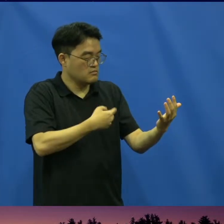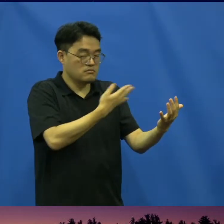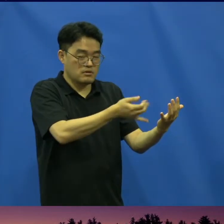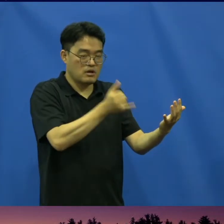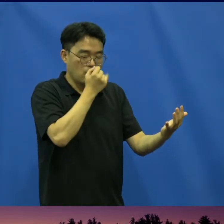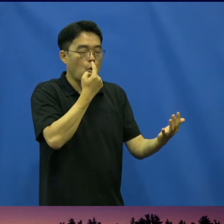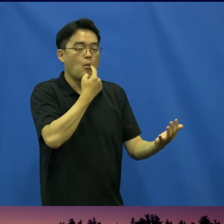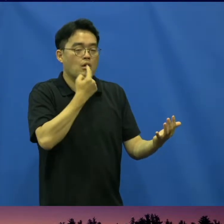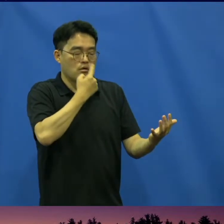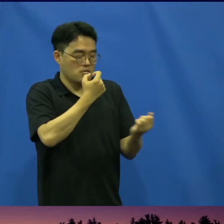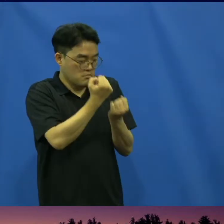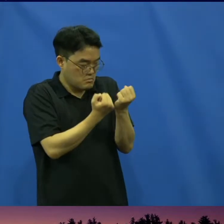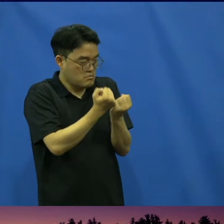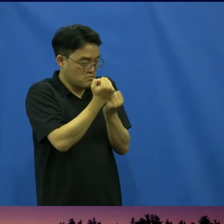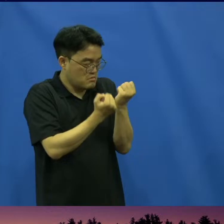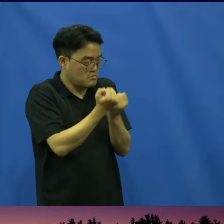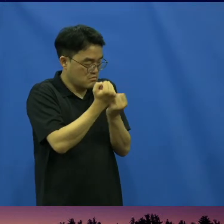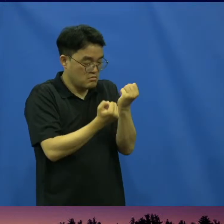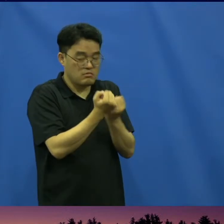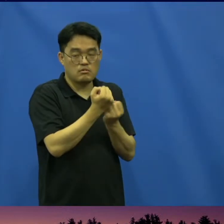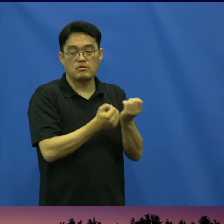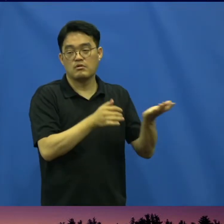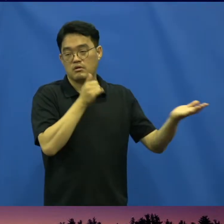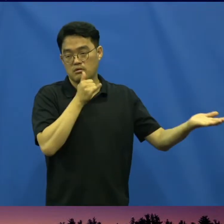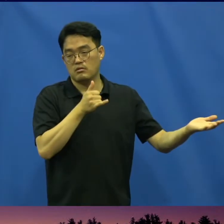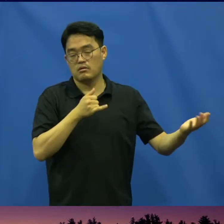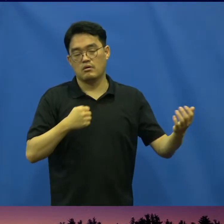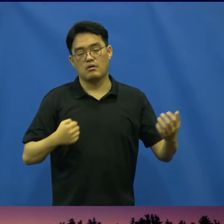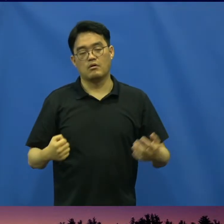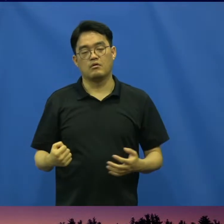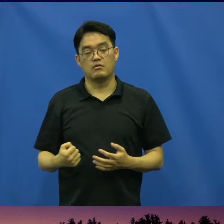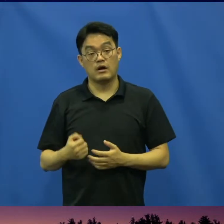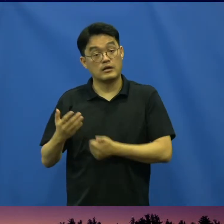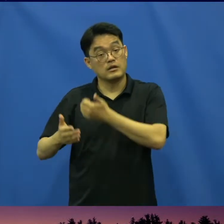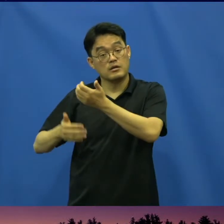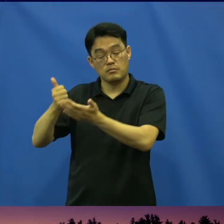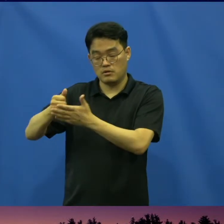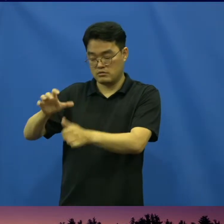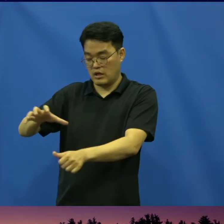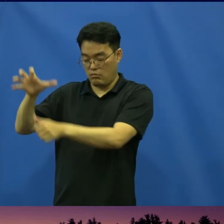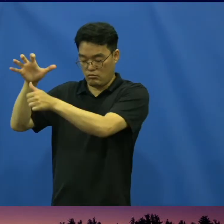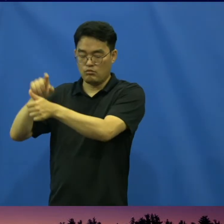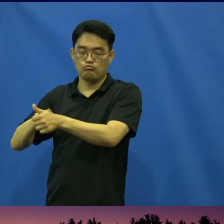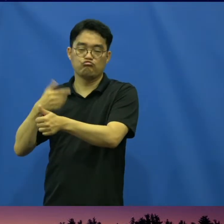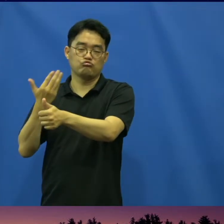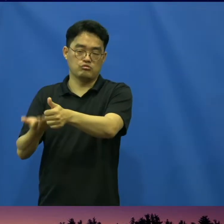논리적으로 지성적으로 맞대응을 할 수 있는 강력한 하나님의 사람이 된 거죠.